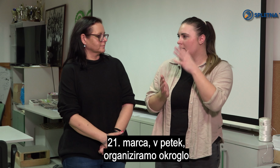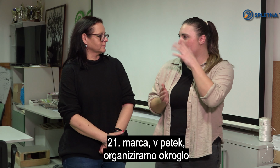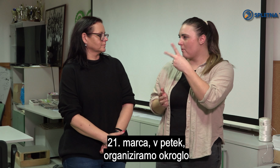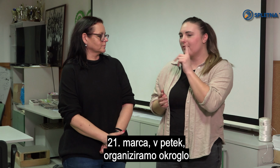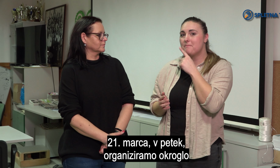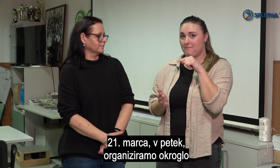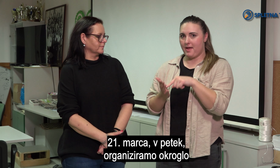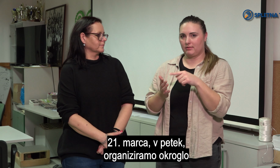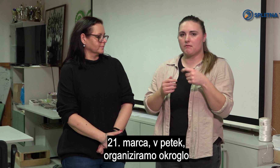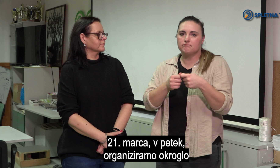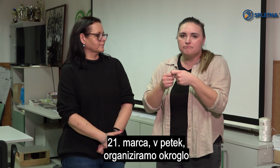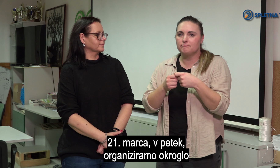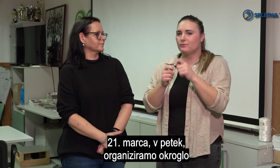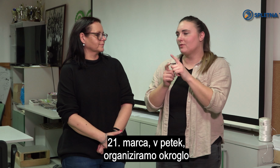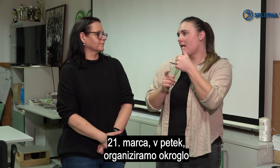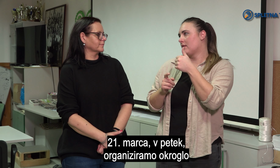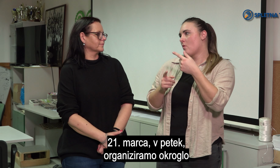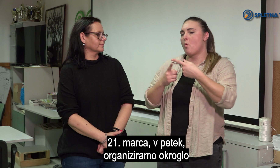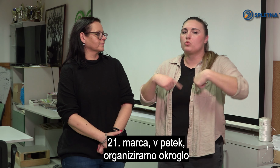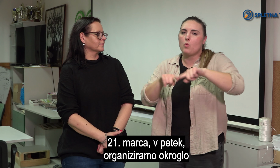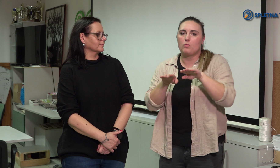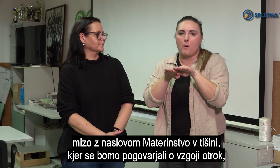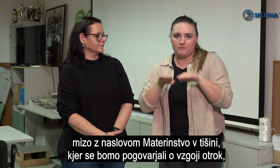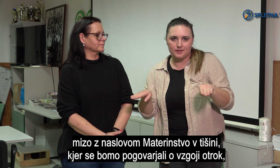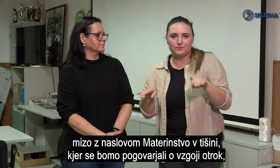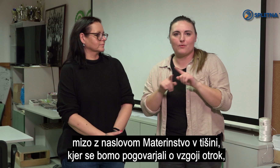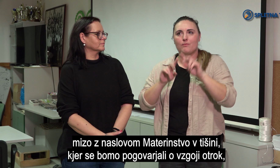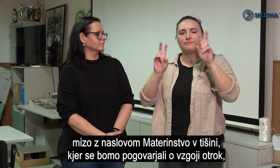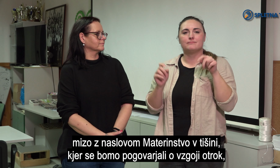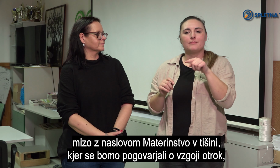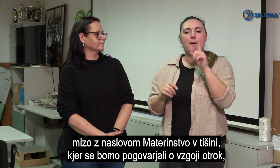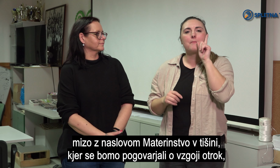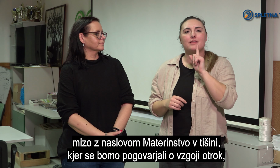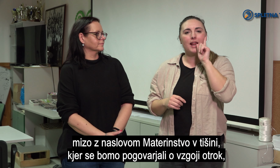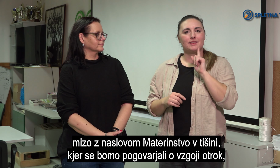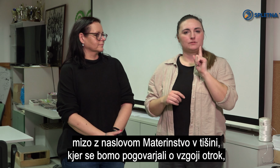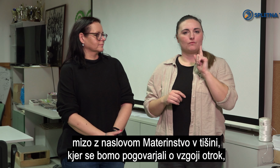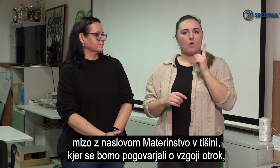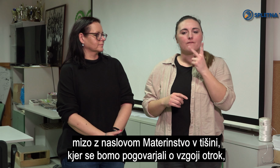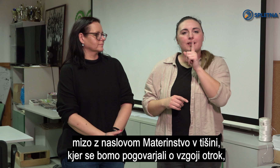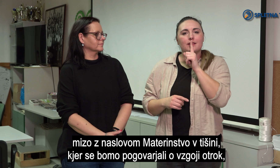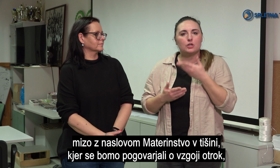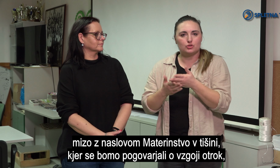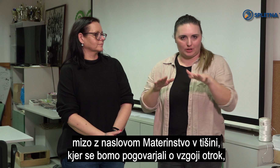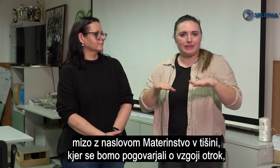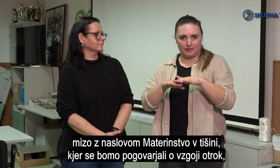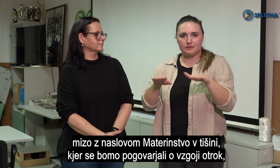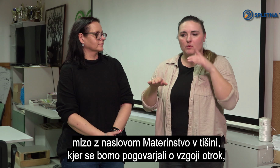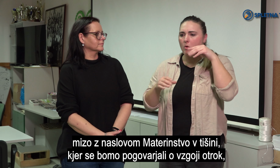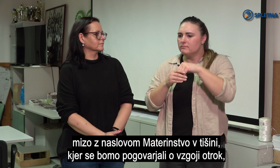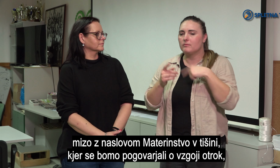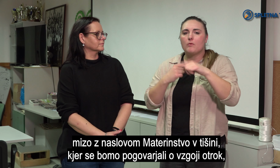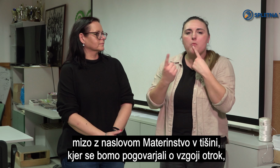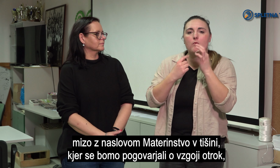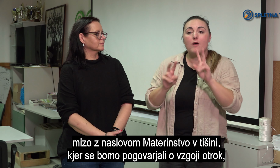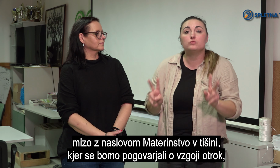21. marca, v petek, organiziramo okroglo mizo z naslovom Materinstvo v tišini, kjer se bomo pogovarjali o vzgoji